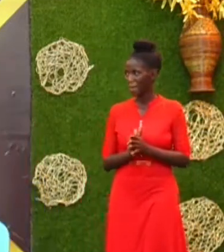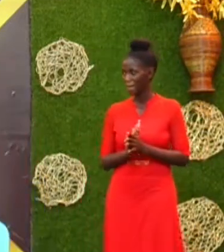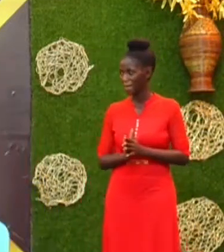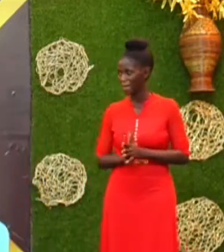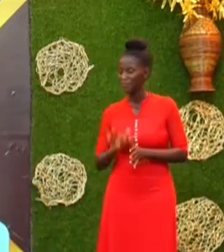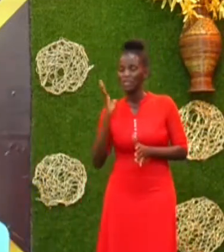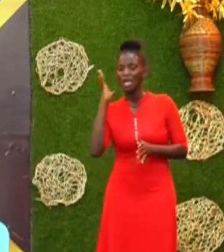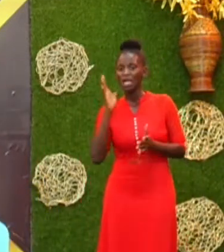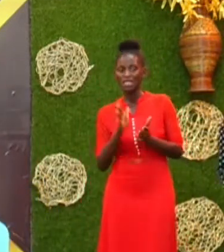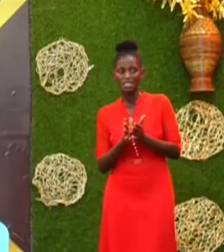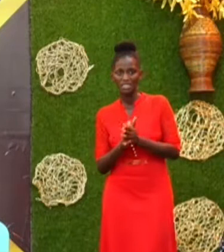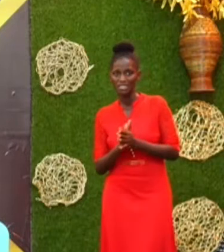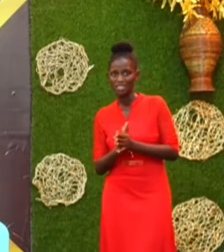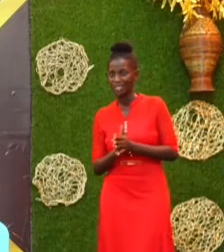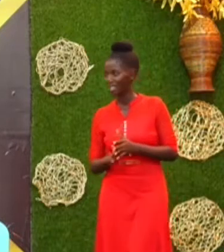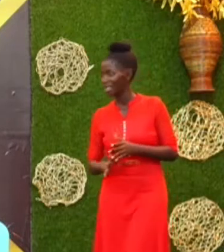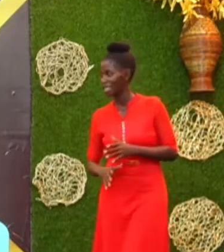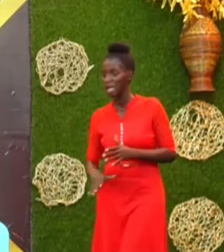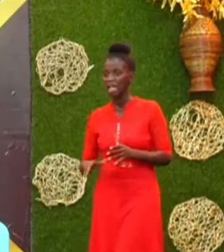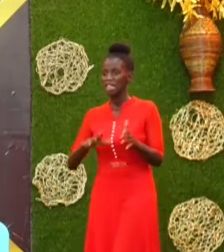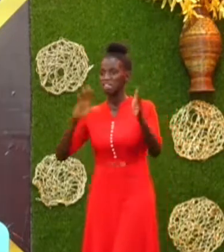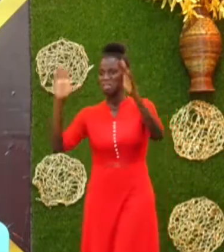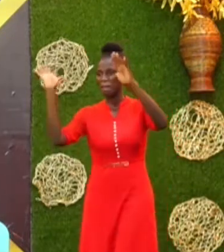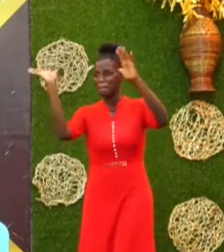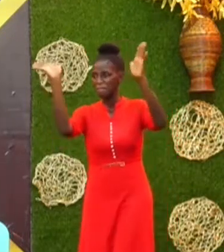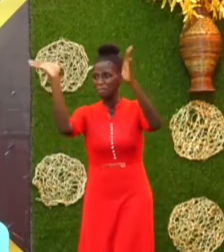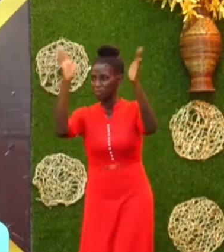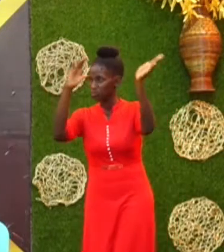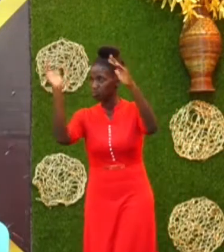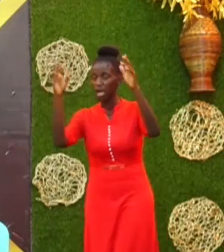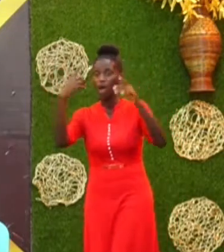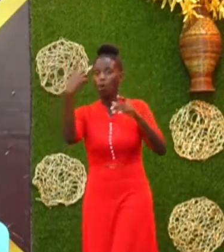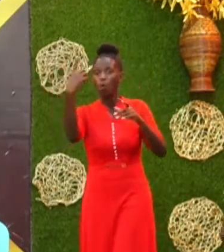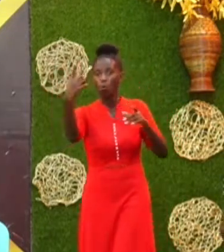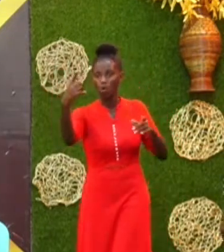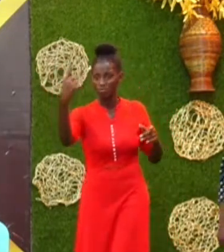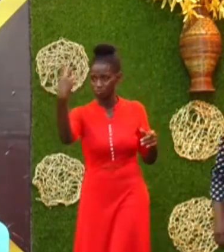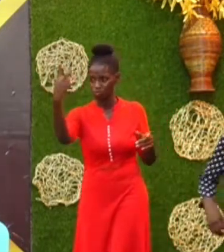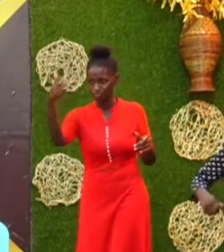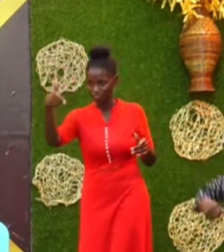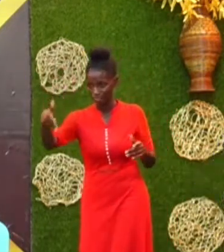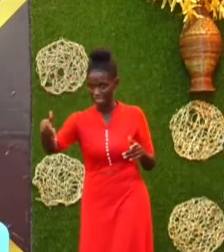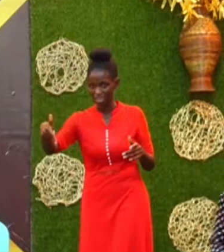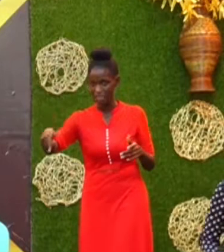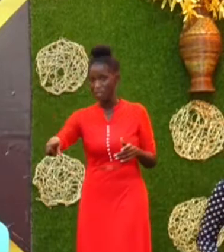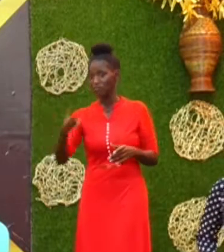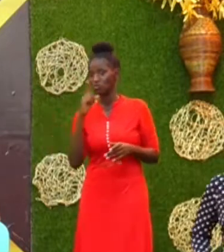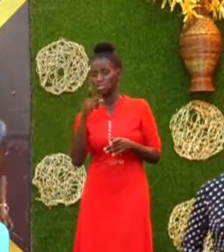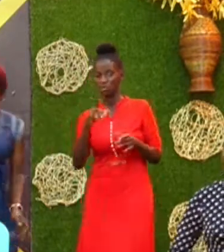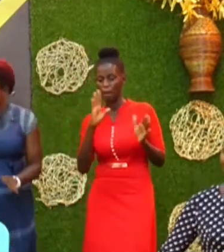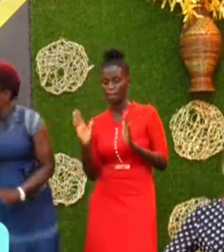No perusi. Amasaza. Chikumi abiri mumusavu. Katina akusange ngatotegeka. Oja